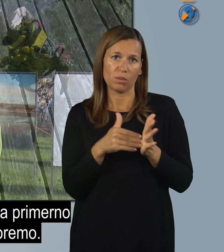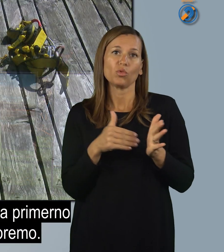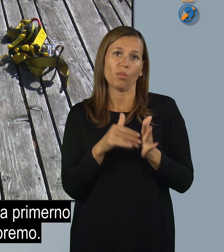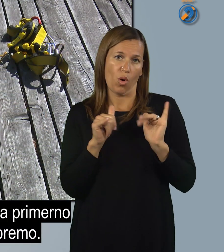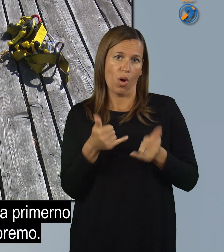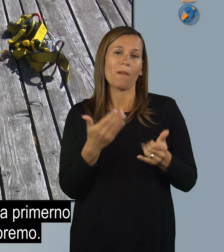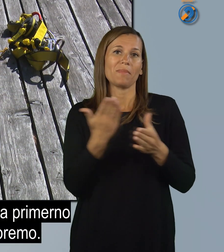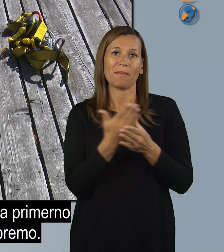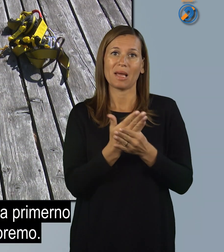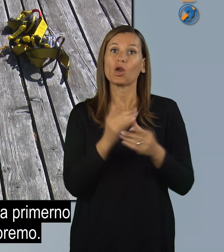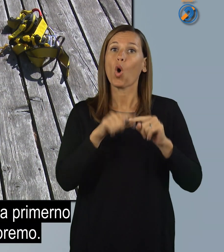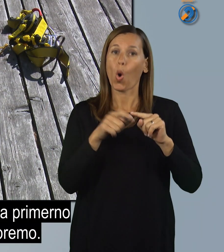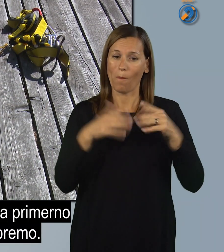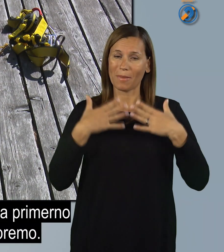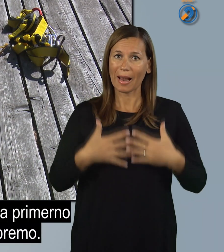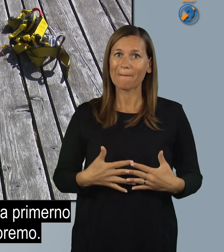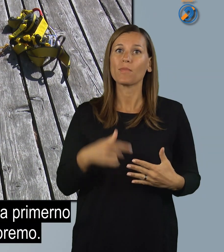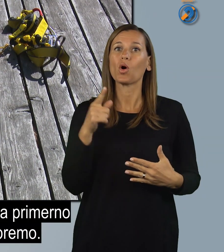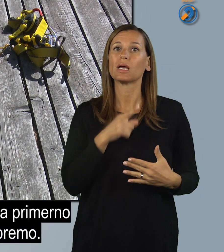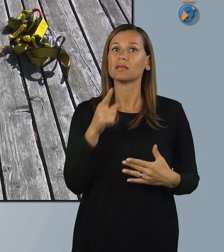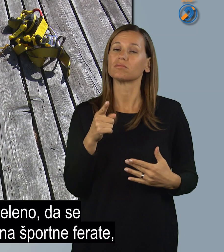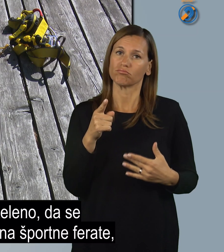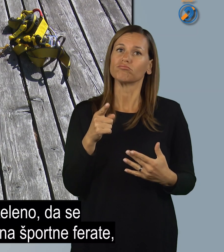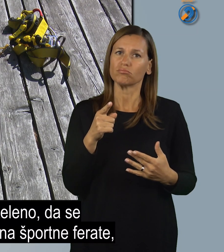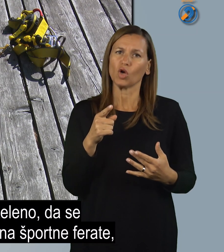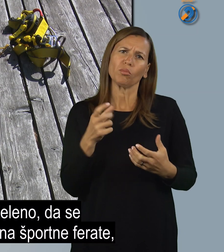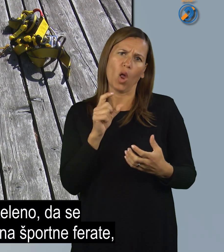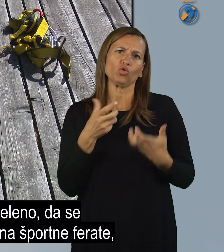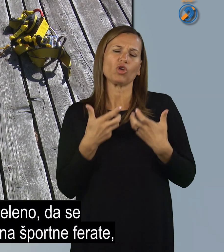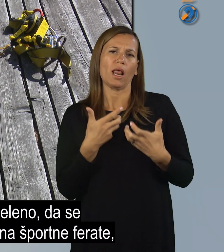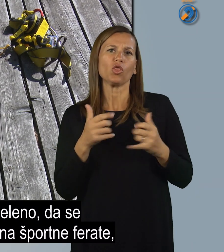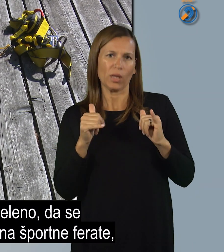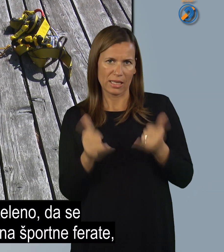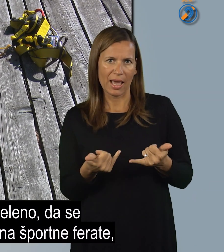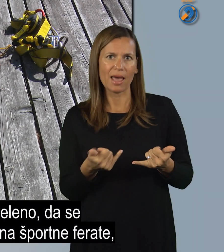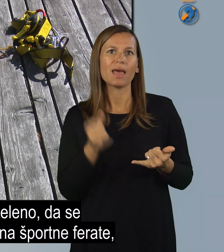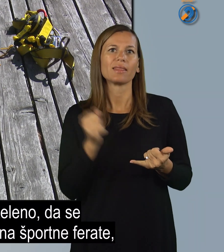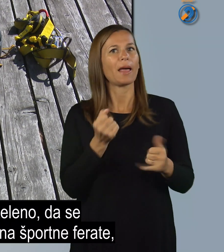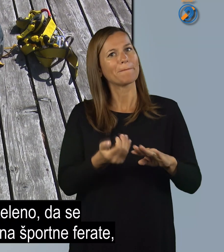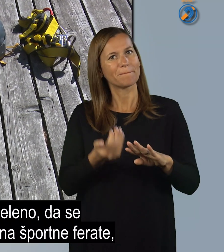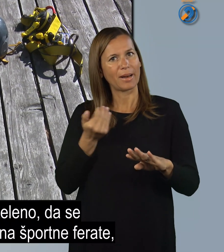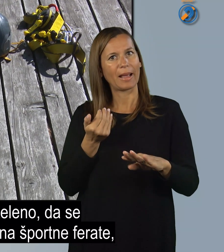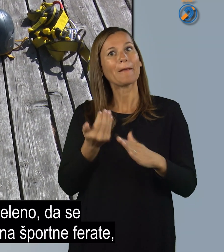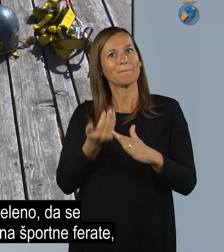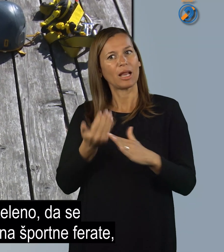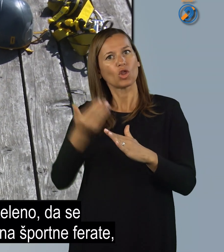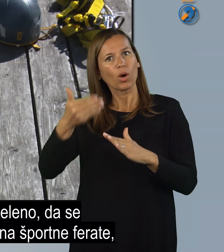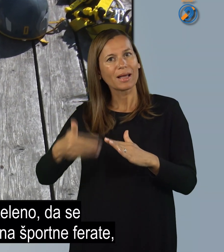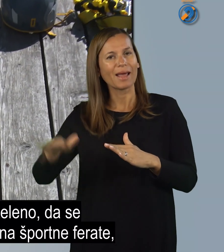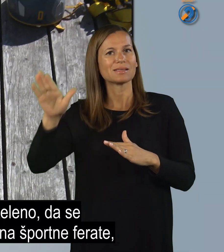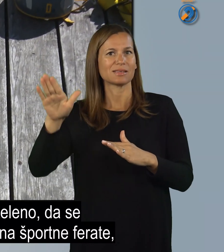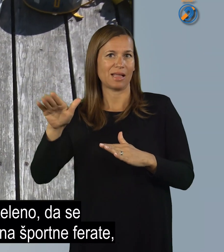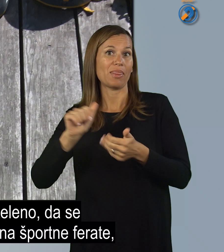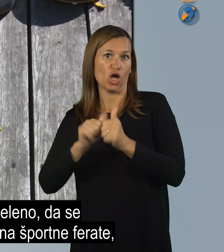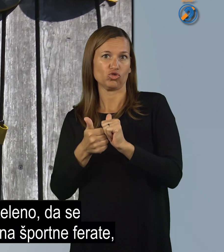Potrebujemo pa seveda primerno opremo in zaželeno je vseeno, da se predhodno, preden se odpravite